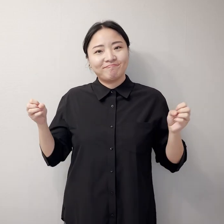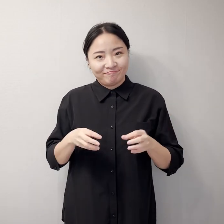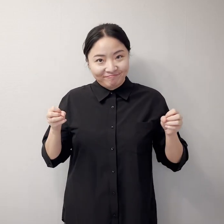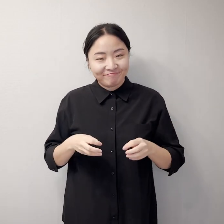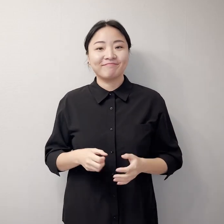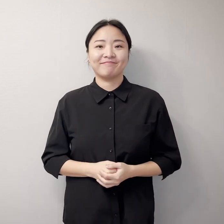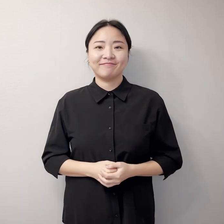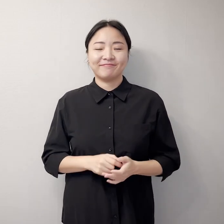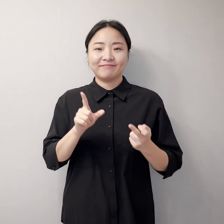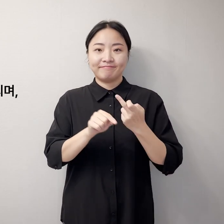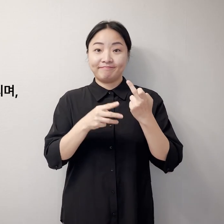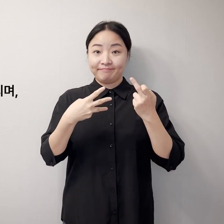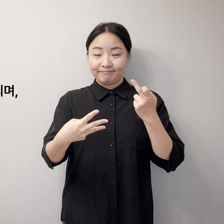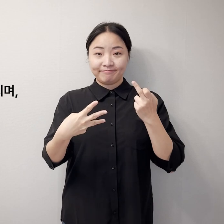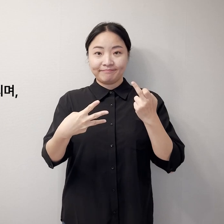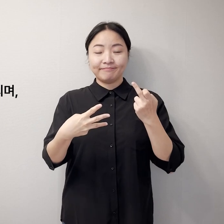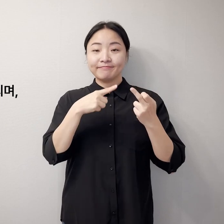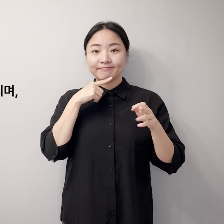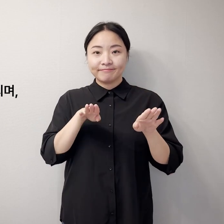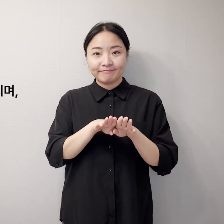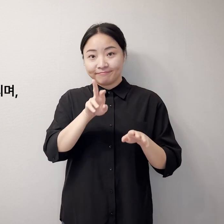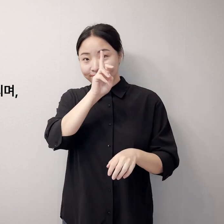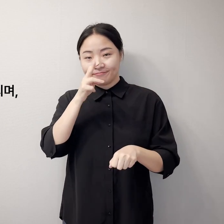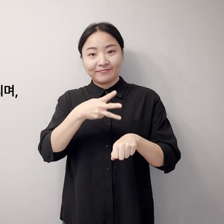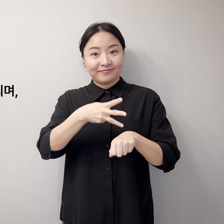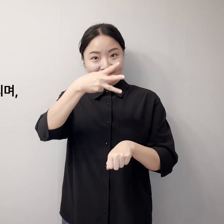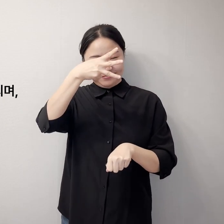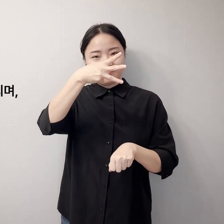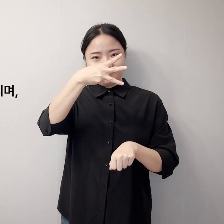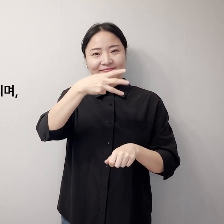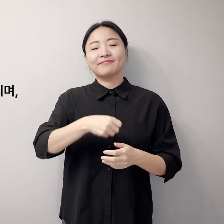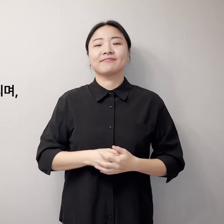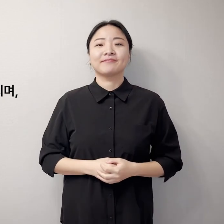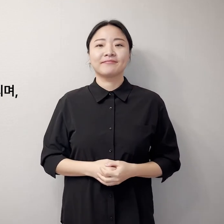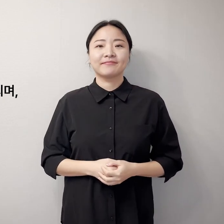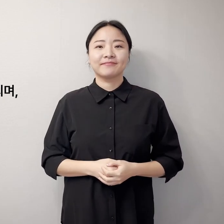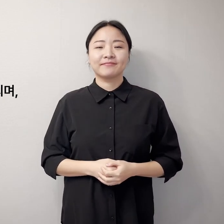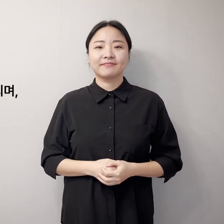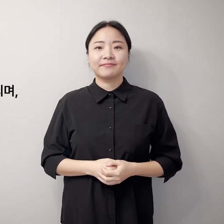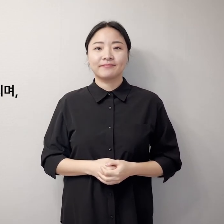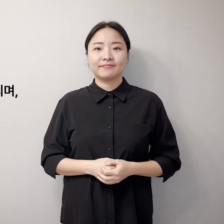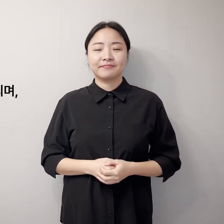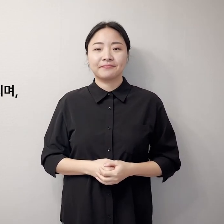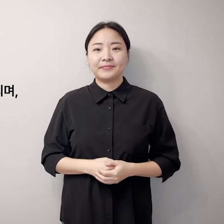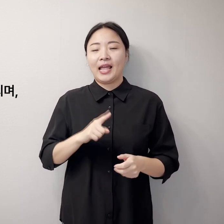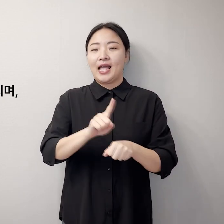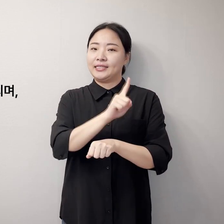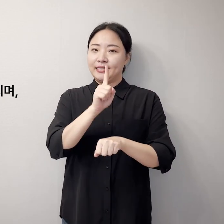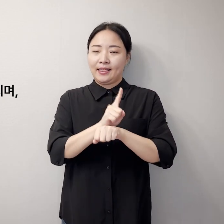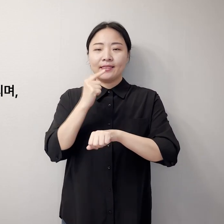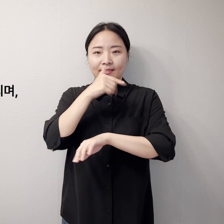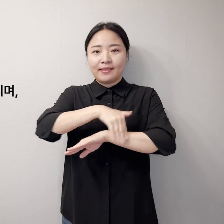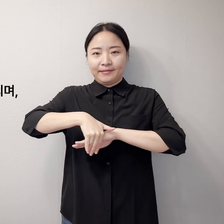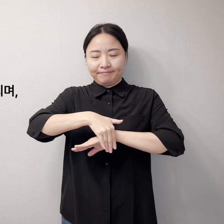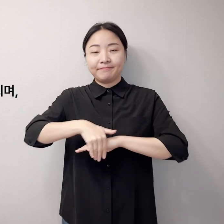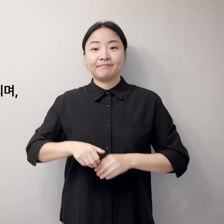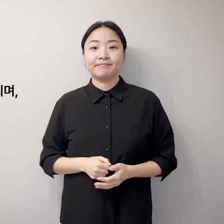나눕니다 12월 3일 일요일 오후 3시에 진행되며 소요시간은 1시간입니다